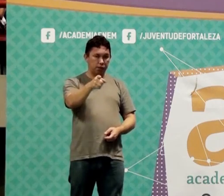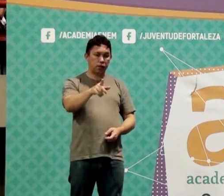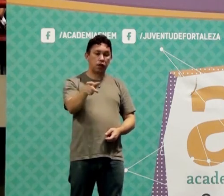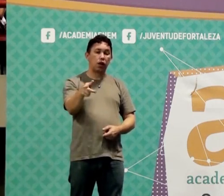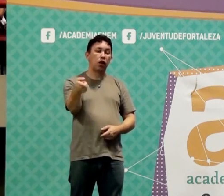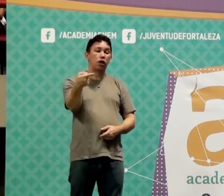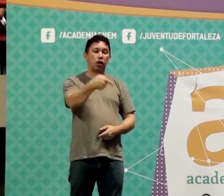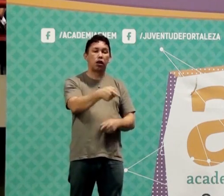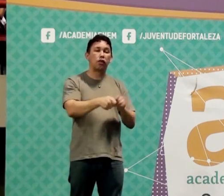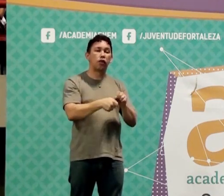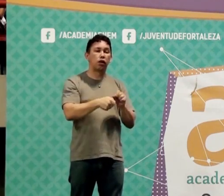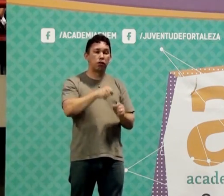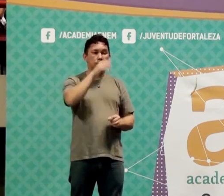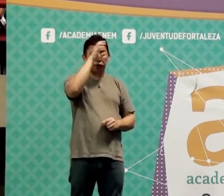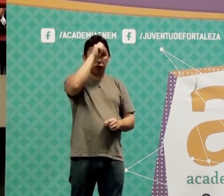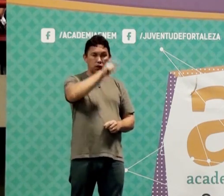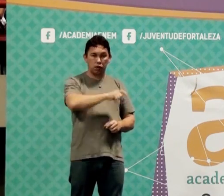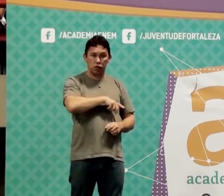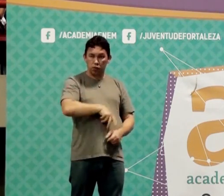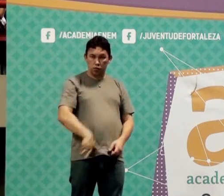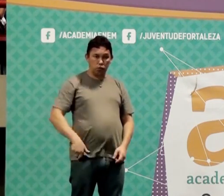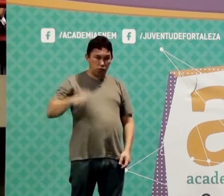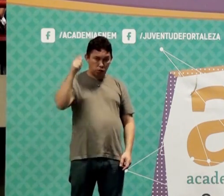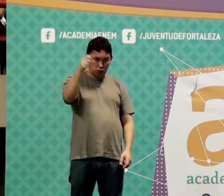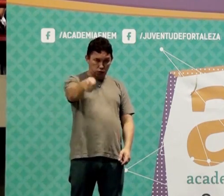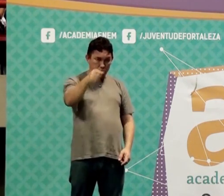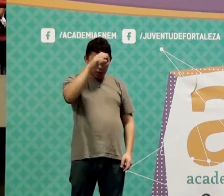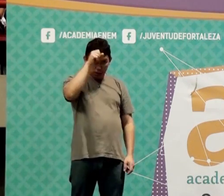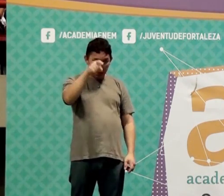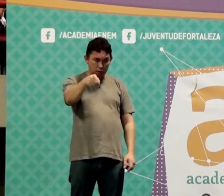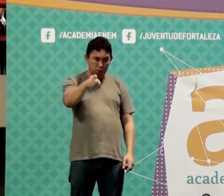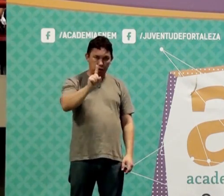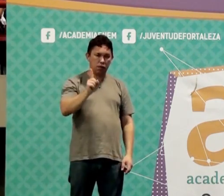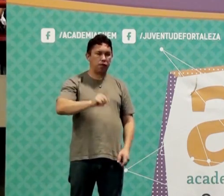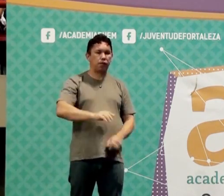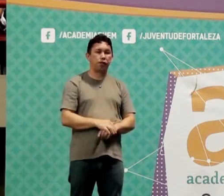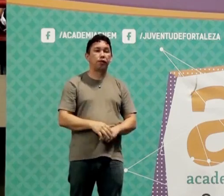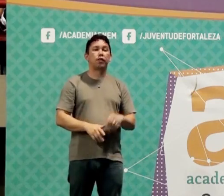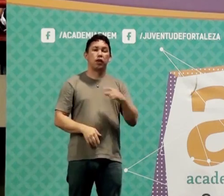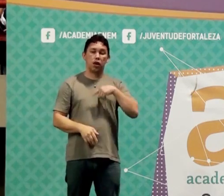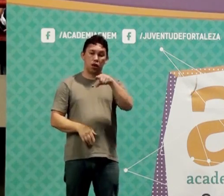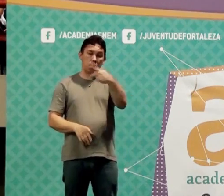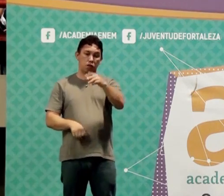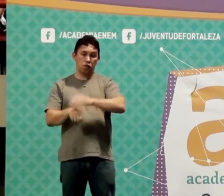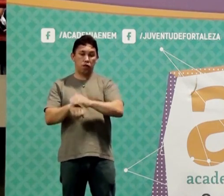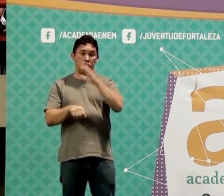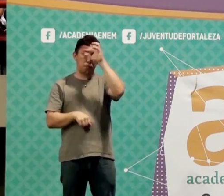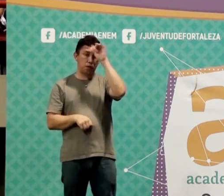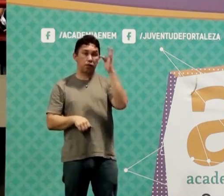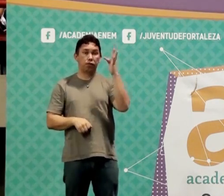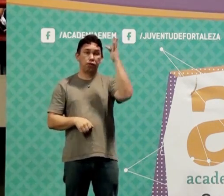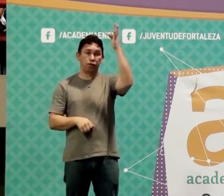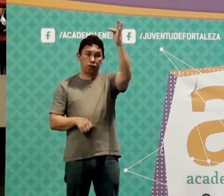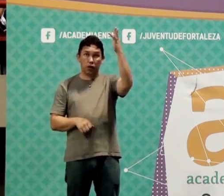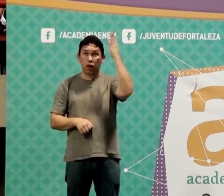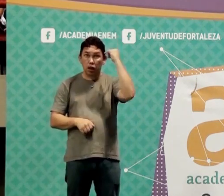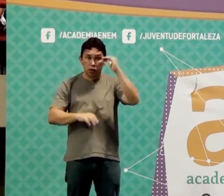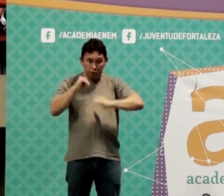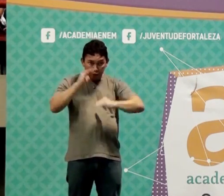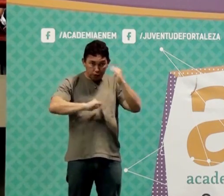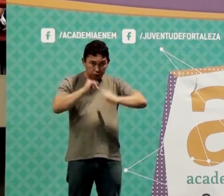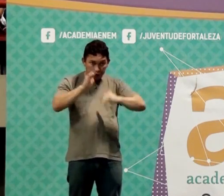o que é que ele está vendendo, tá? Se eu sou dono de uma padaria, eu sei fazer o pão na Idade Média. Só que às